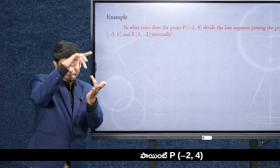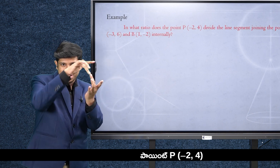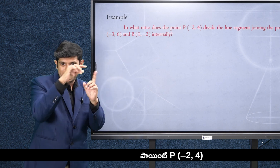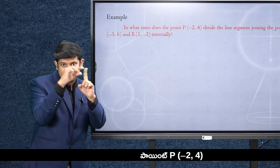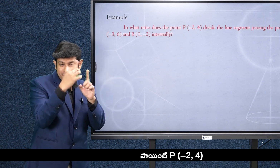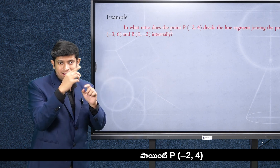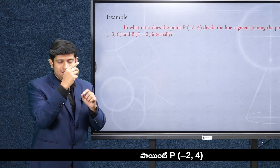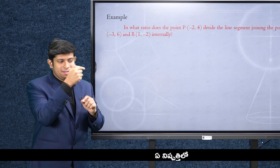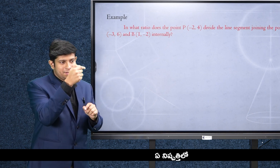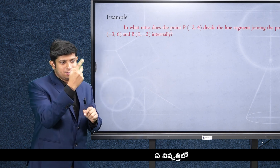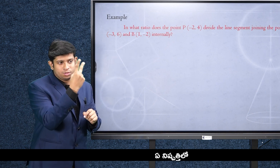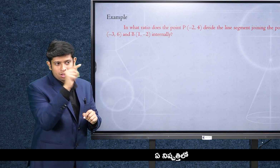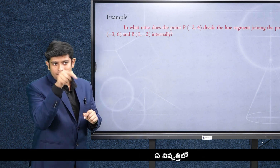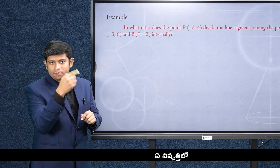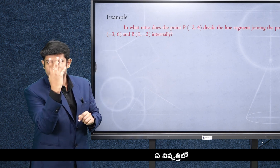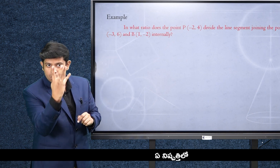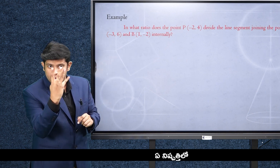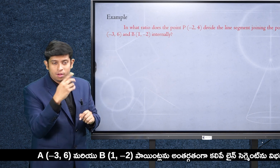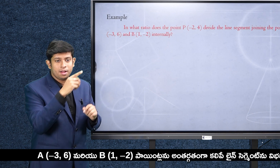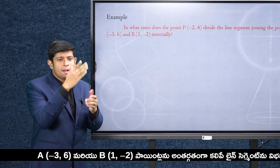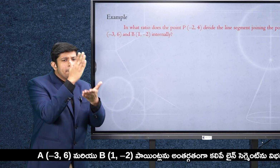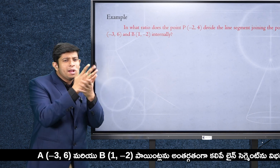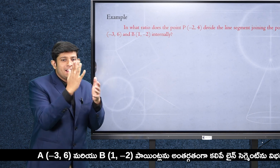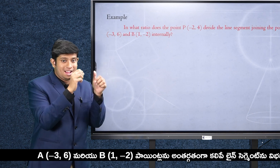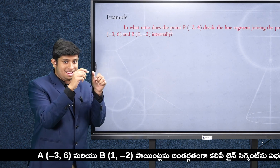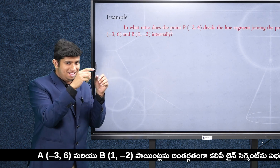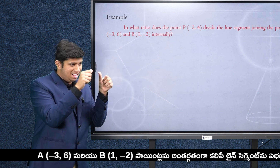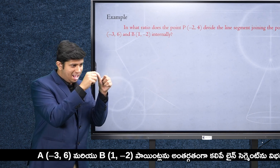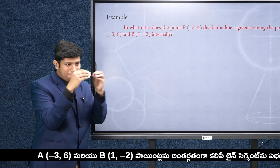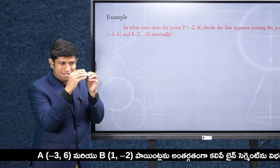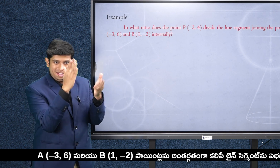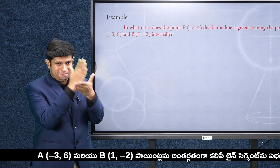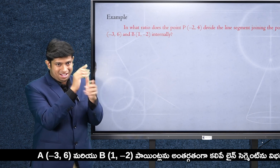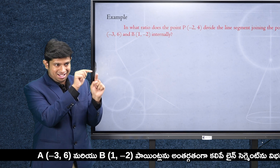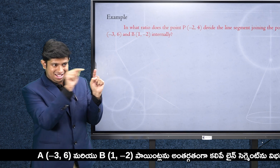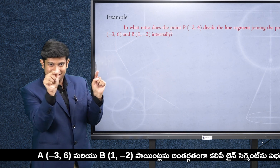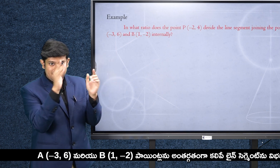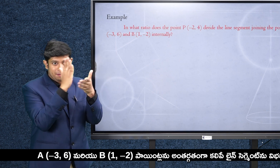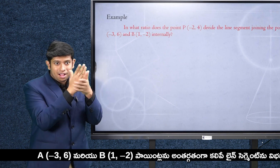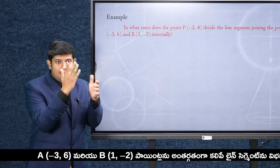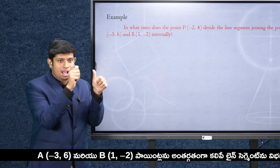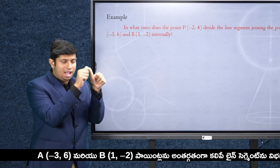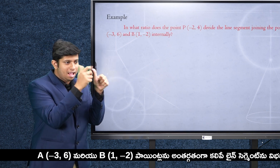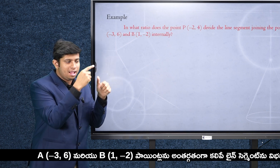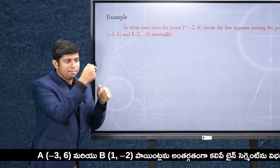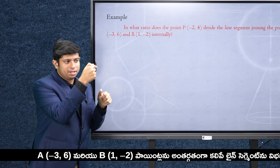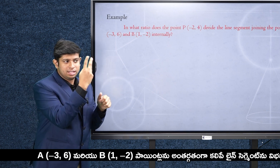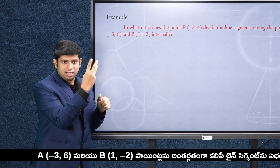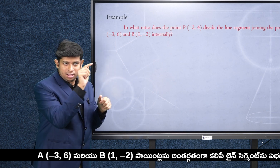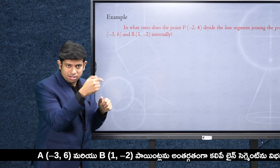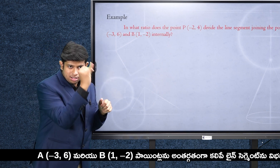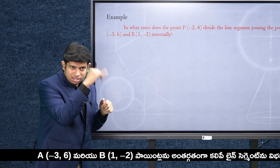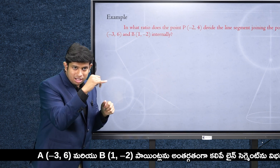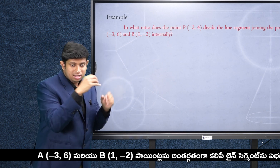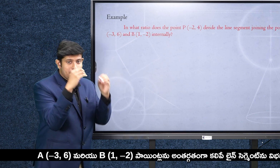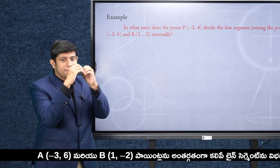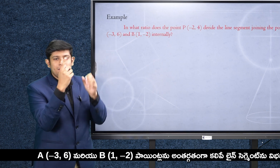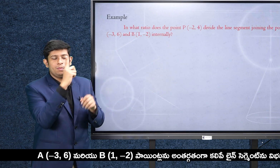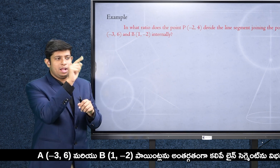నాలుగు ఏ నిష్పత్తిలో a -3 6 మరియు బి 1 -2